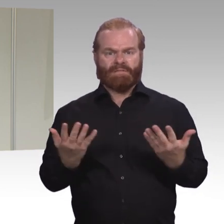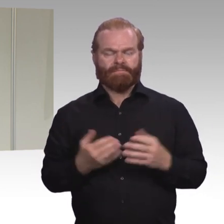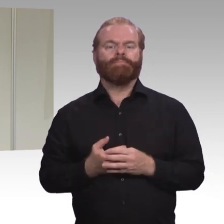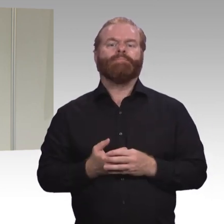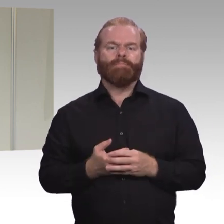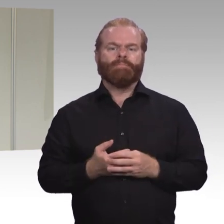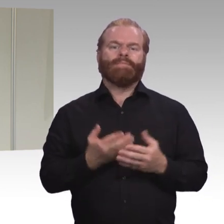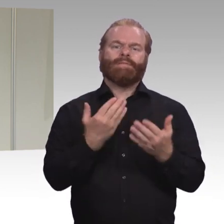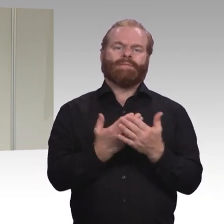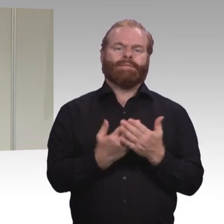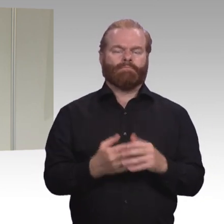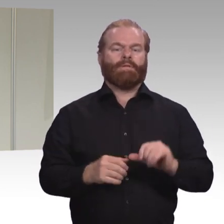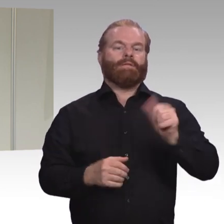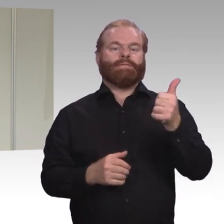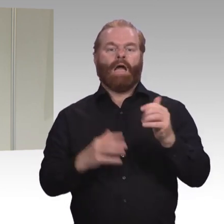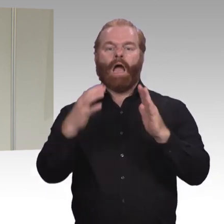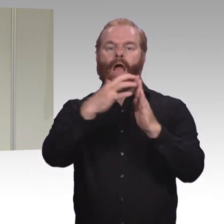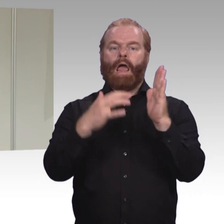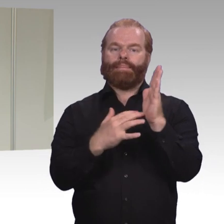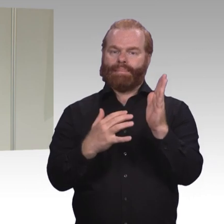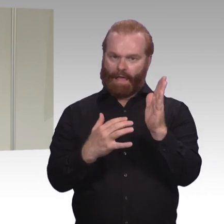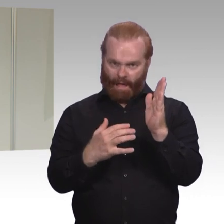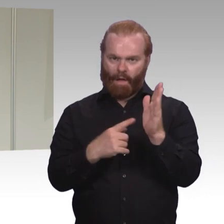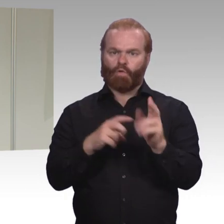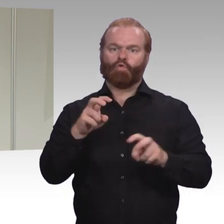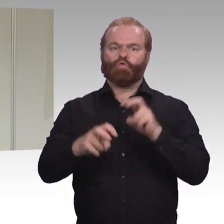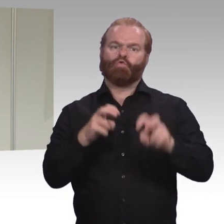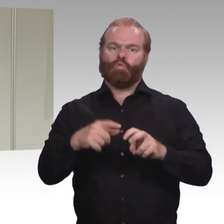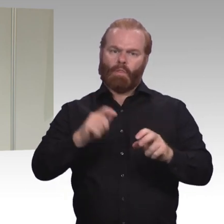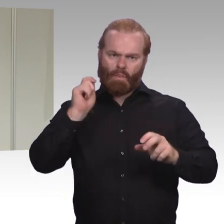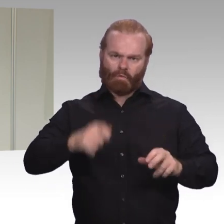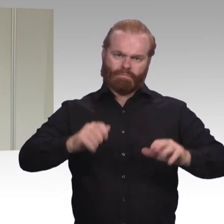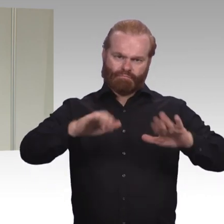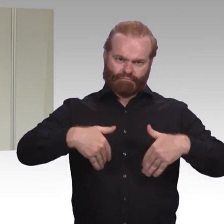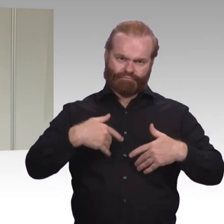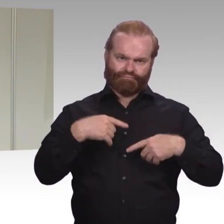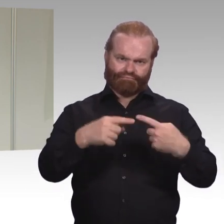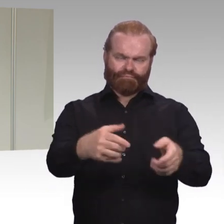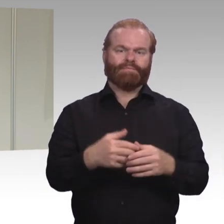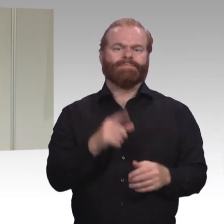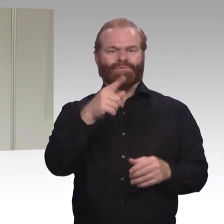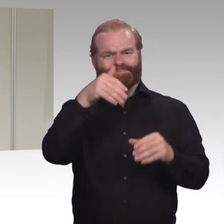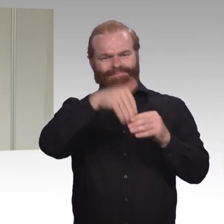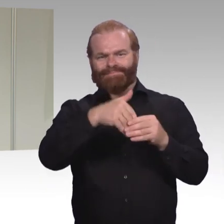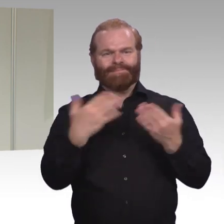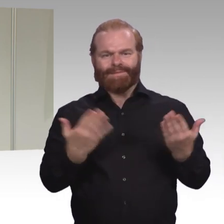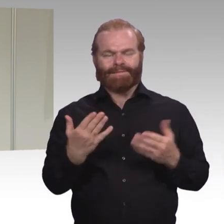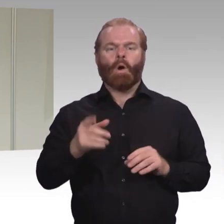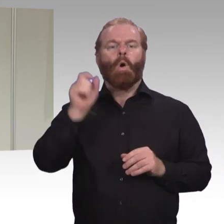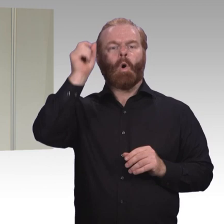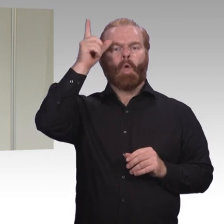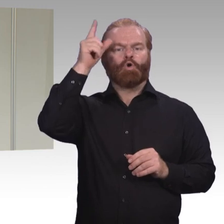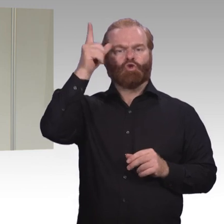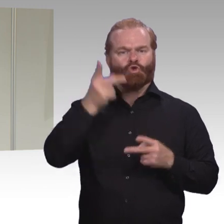wir Logistik und Ersatzteilversorgung nach vorne, nahe an die Truppe. Die Expertenempfehlungen zur